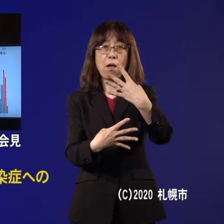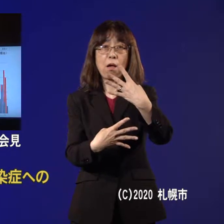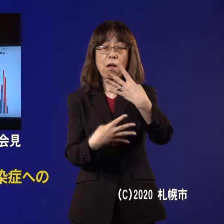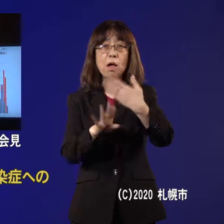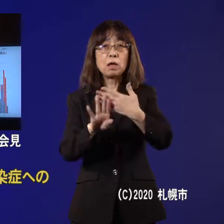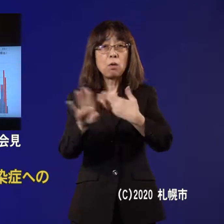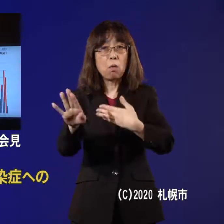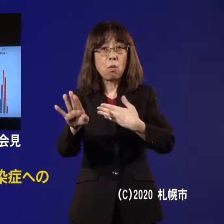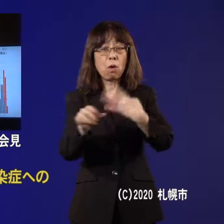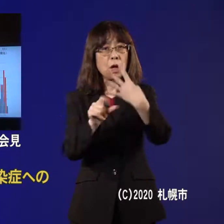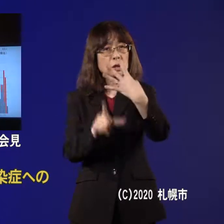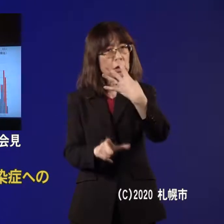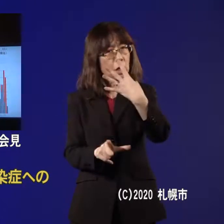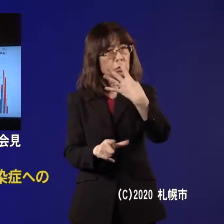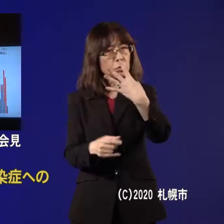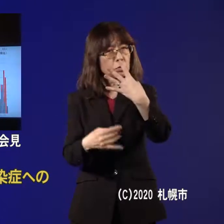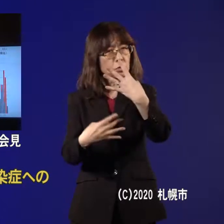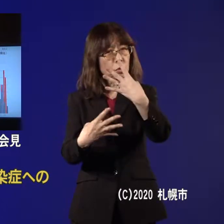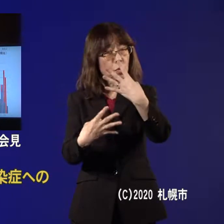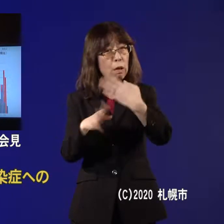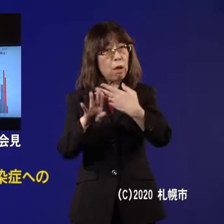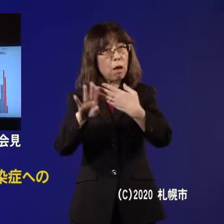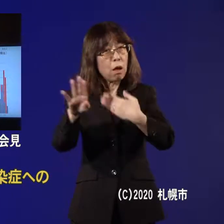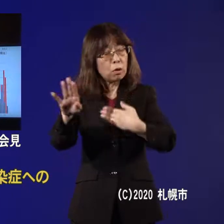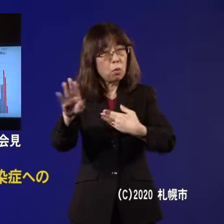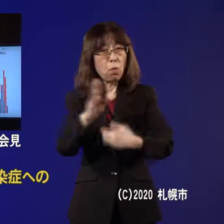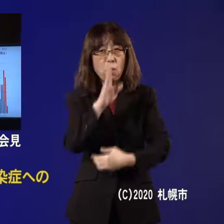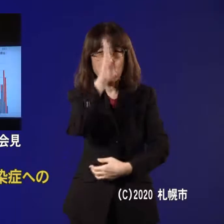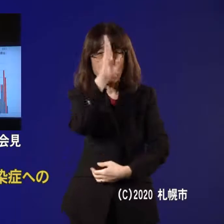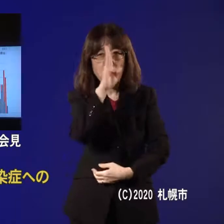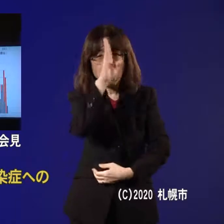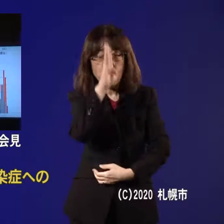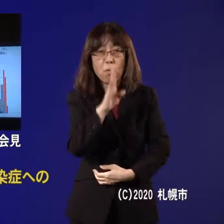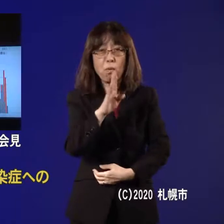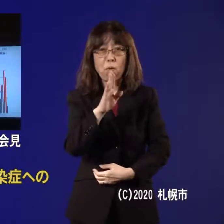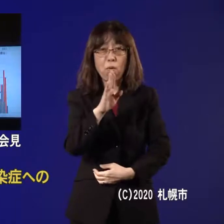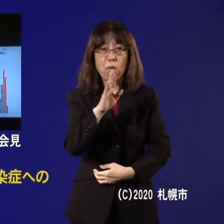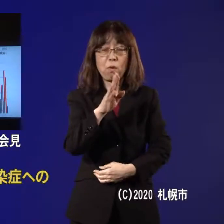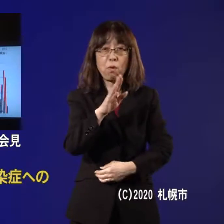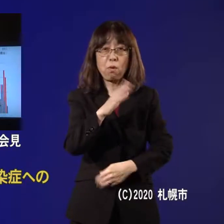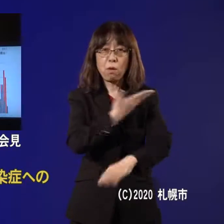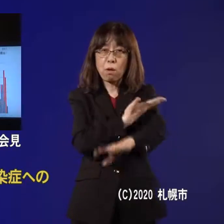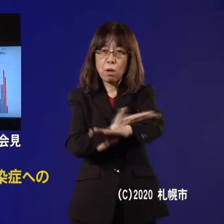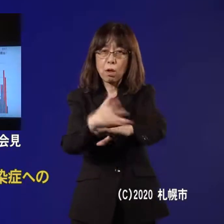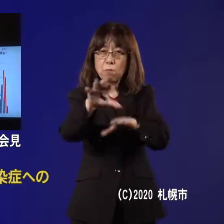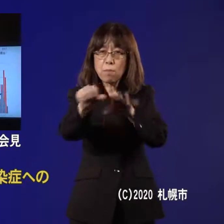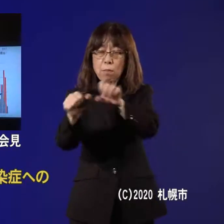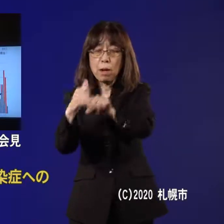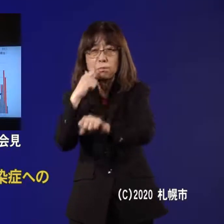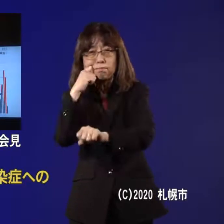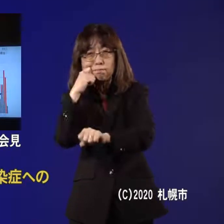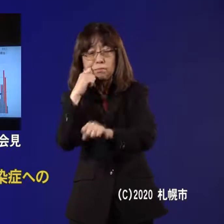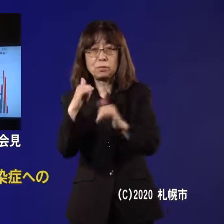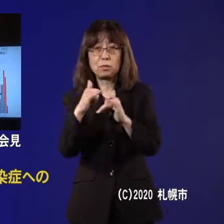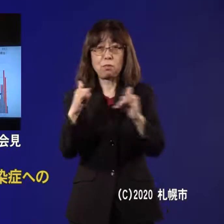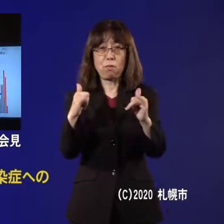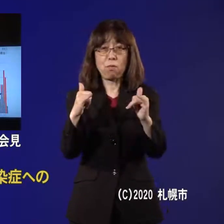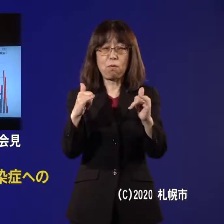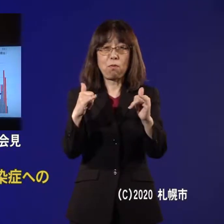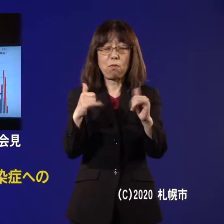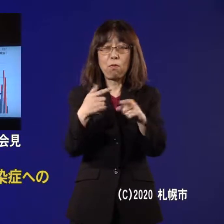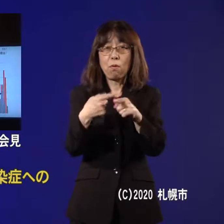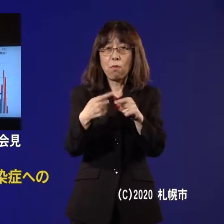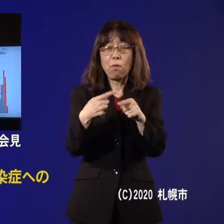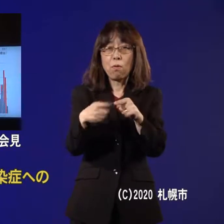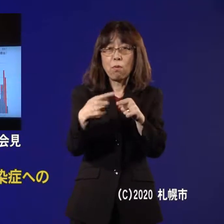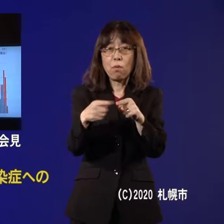降、4月に入ってからですね、このグレーのいわゆるリンクの追えない方の数が増えてきていたという状況、